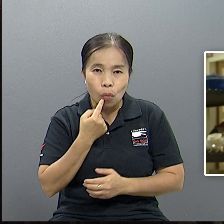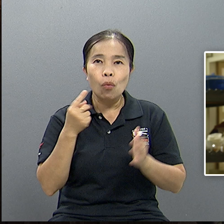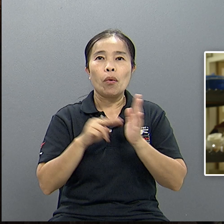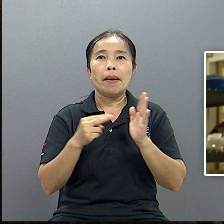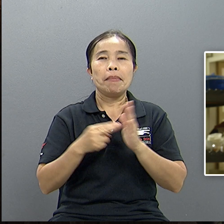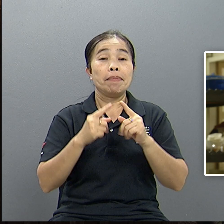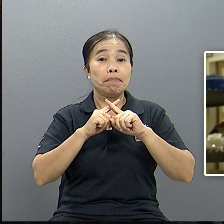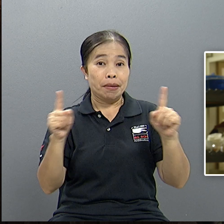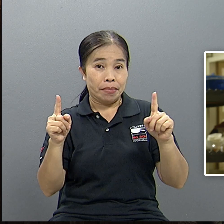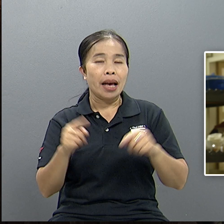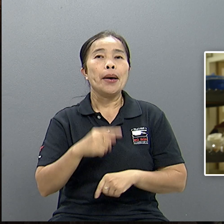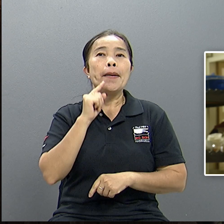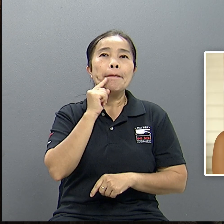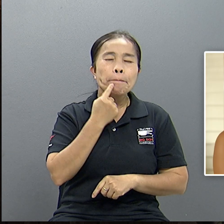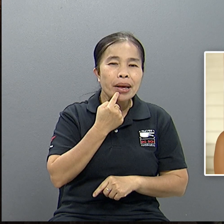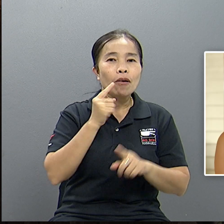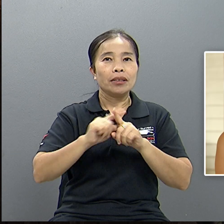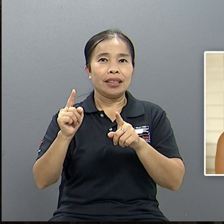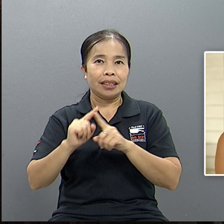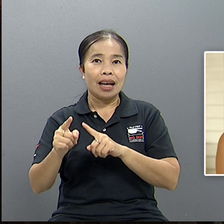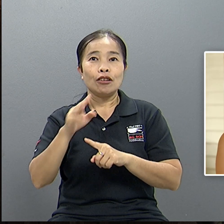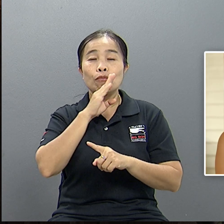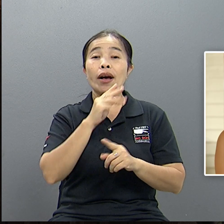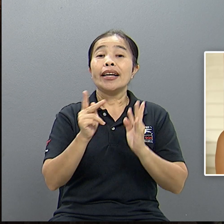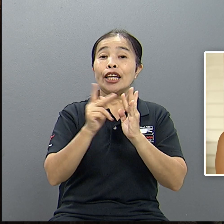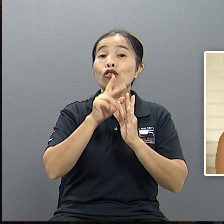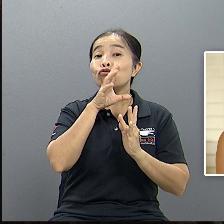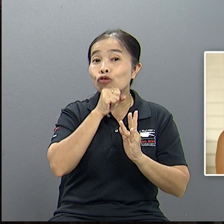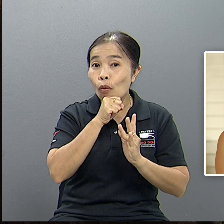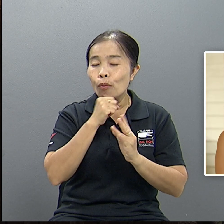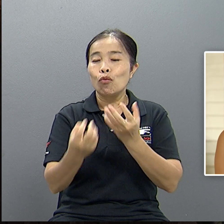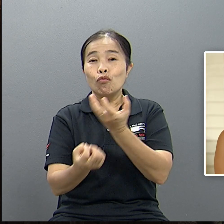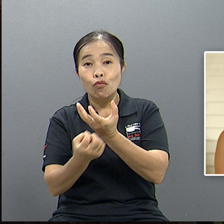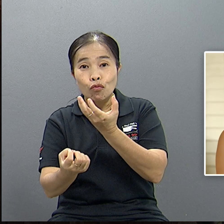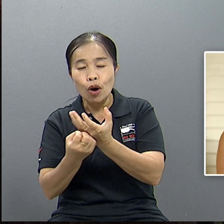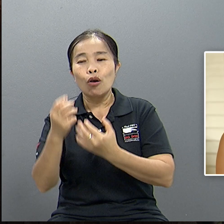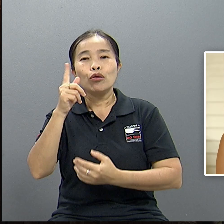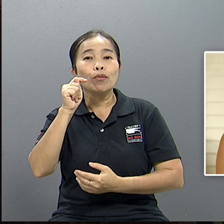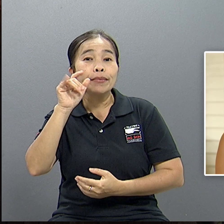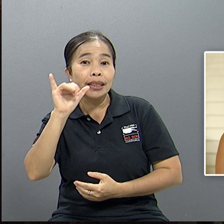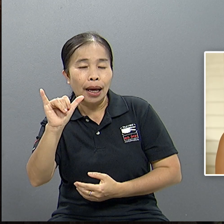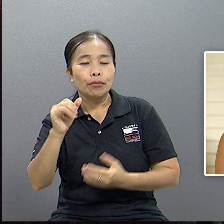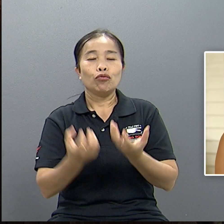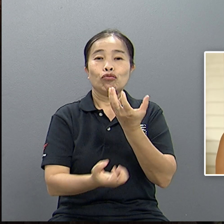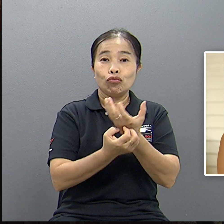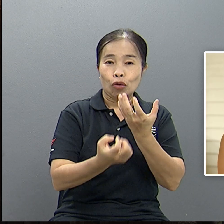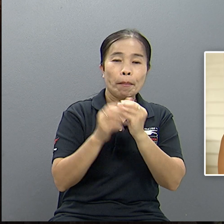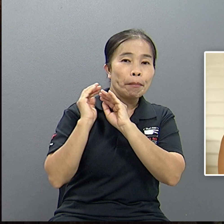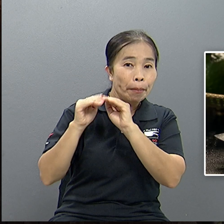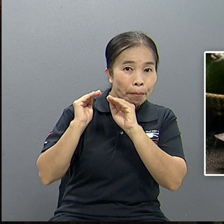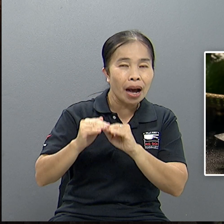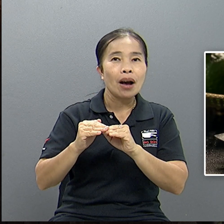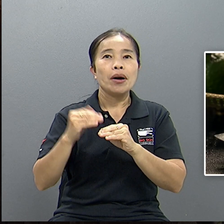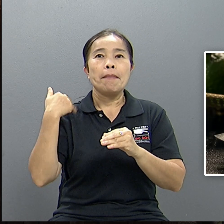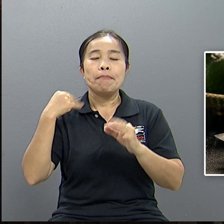างกันในอาหารต่างๆเป็นเสน่ห์นะคะแกงส้มต้มโค้งต้มยำต้มข่าต้มสายบัวมีกร